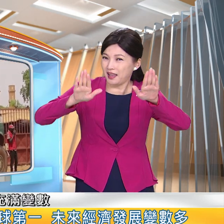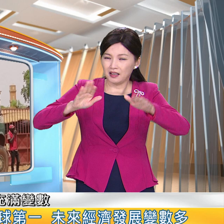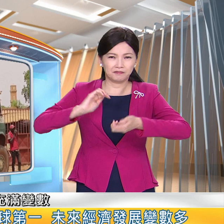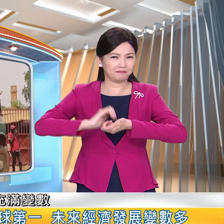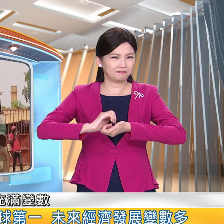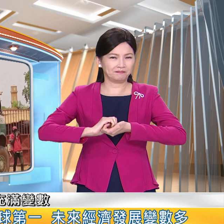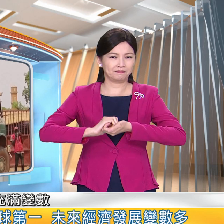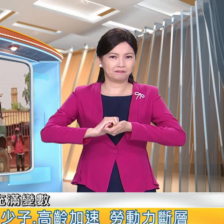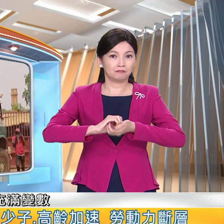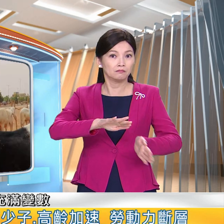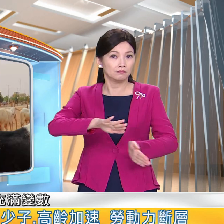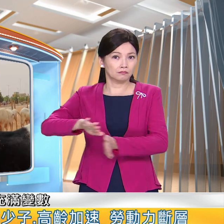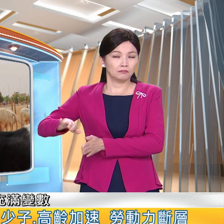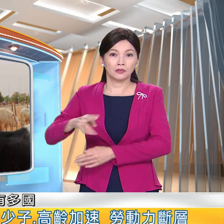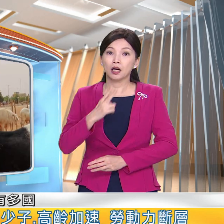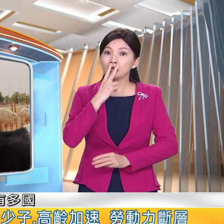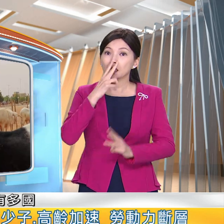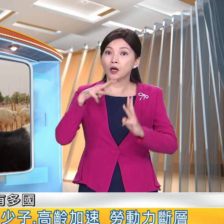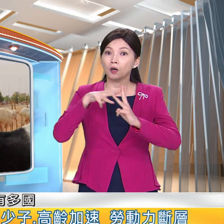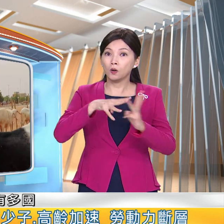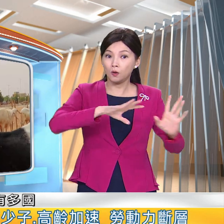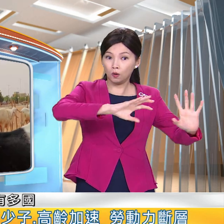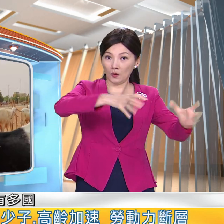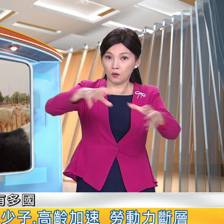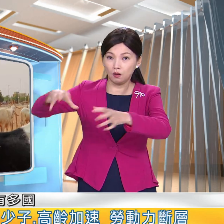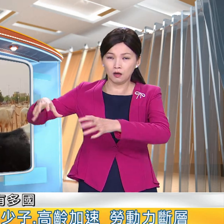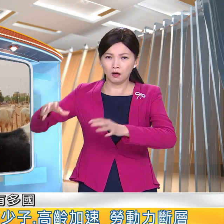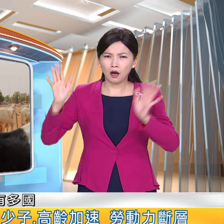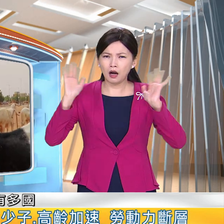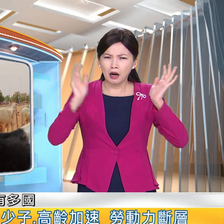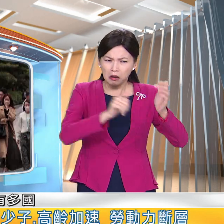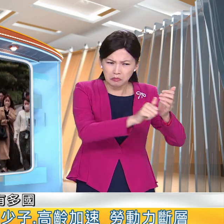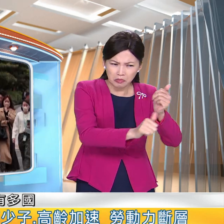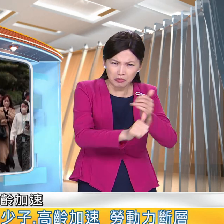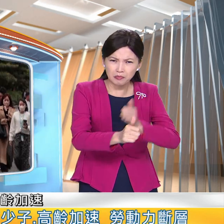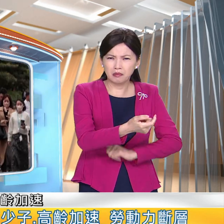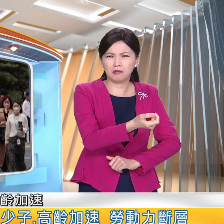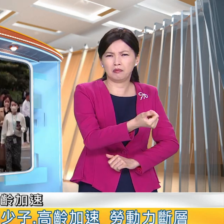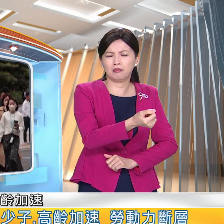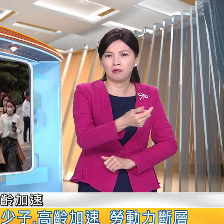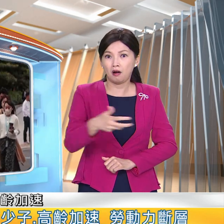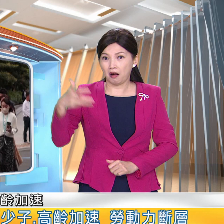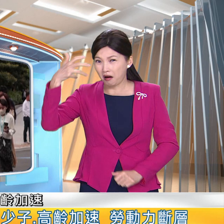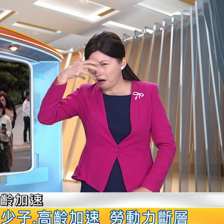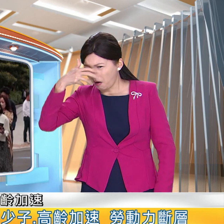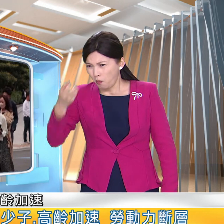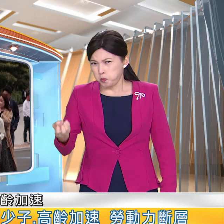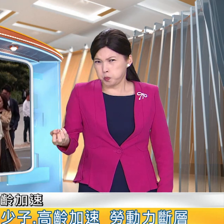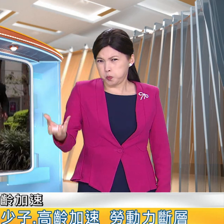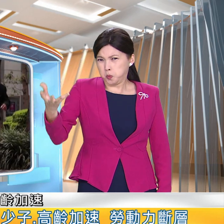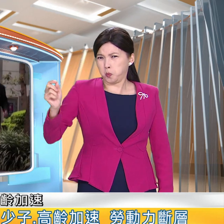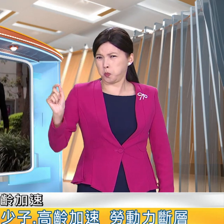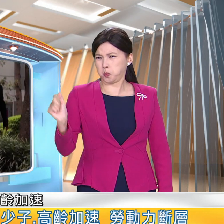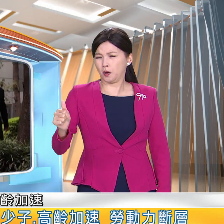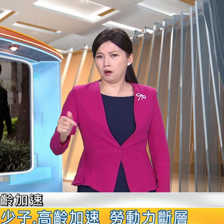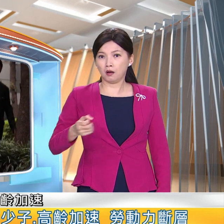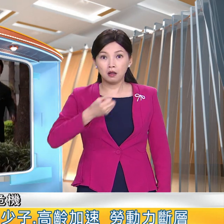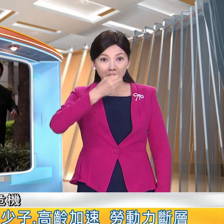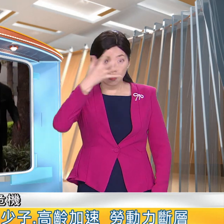数。除此之外，亚洲有多国面临到少子、高龄加速、劳